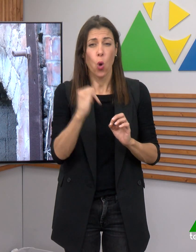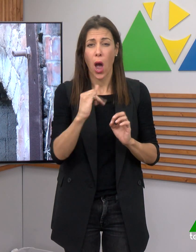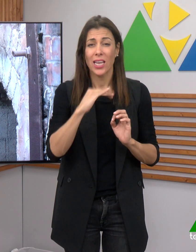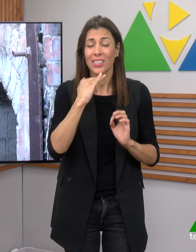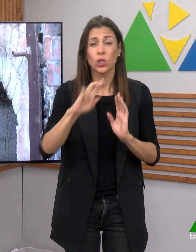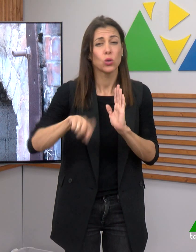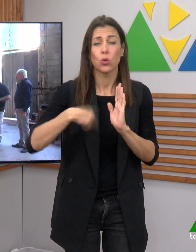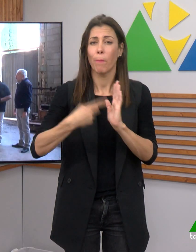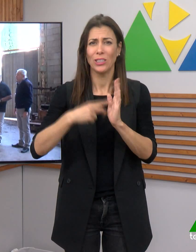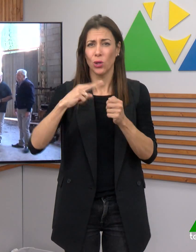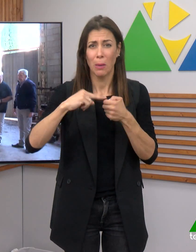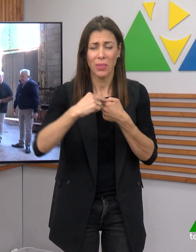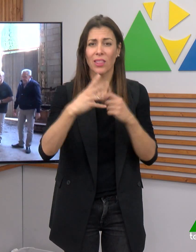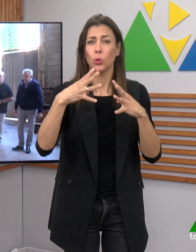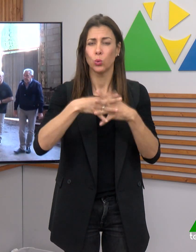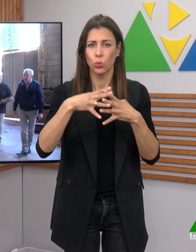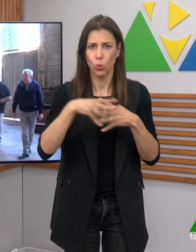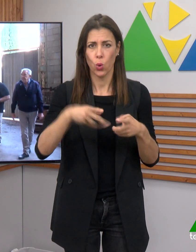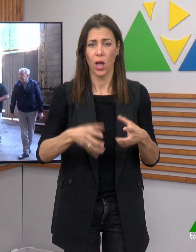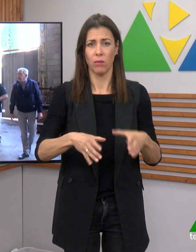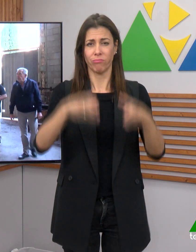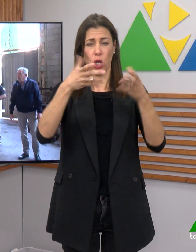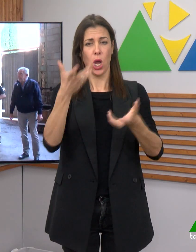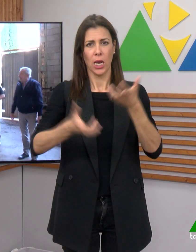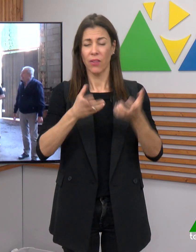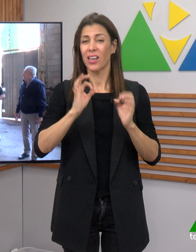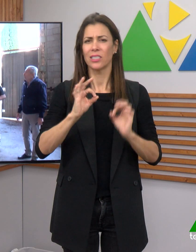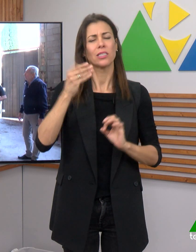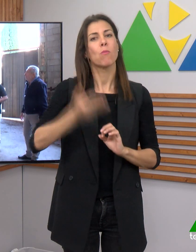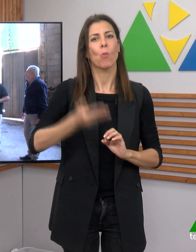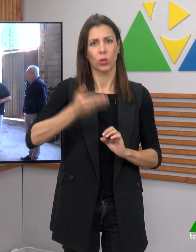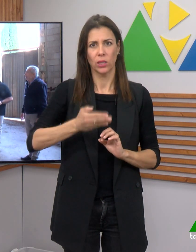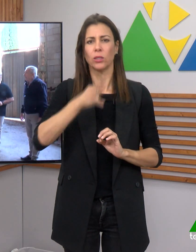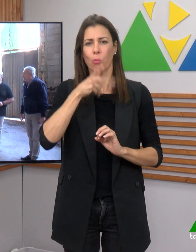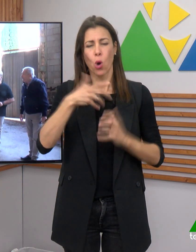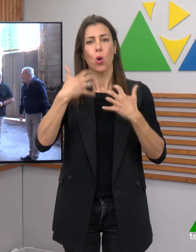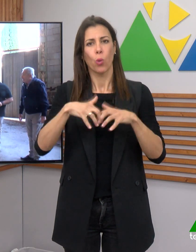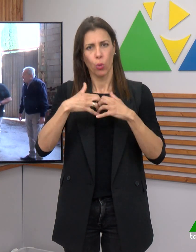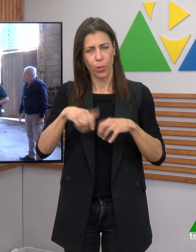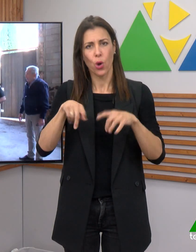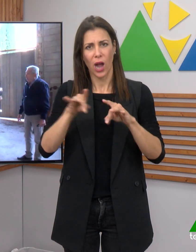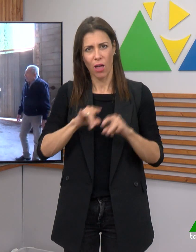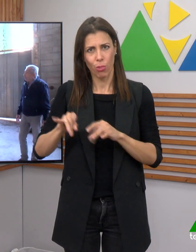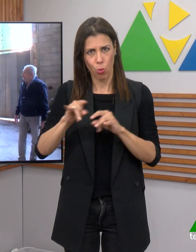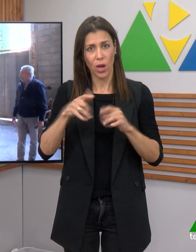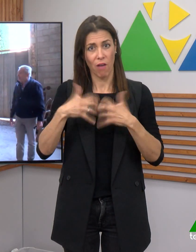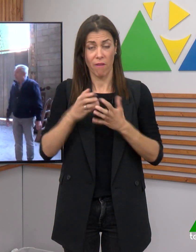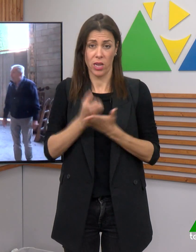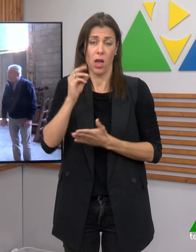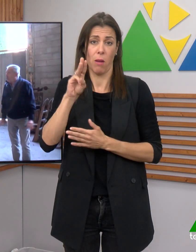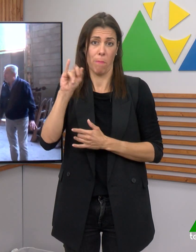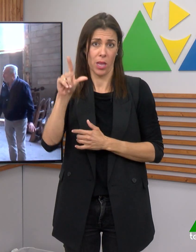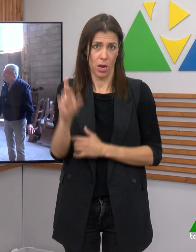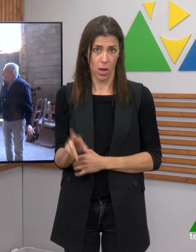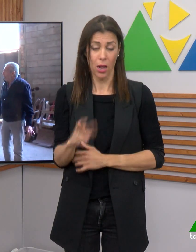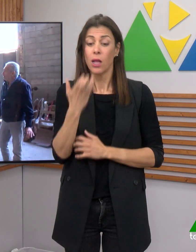completo la estructura de estas calderas tan importantes en la producción azucarera de la fábrica del Pilar. Sin